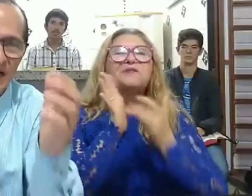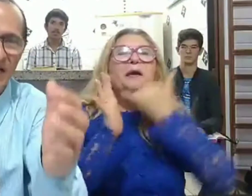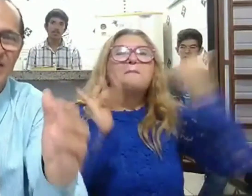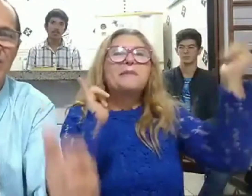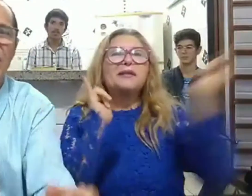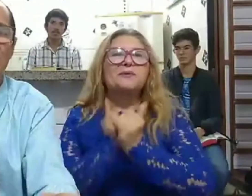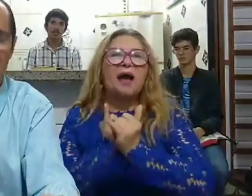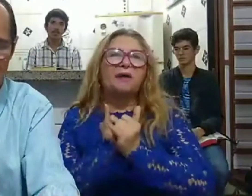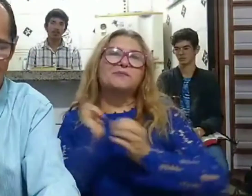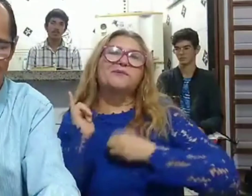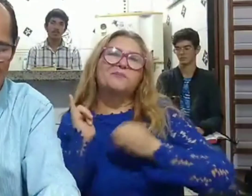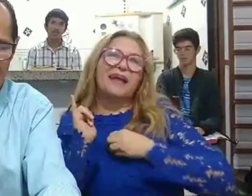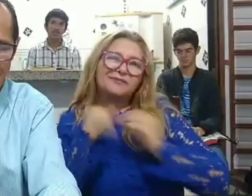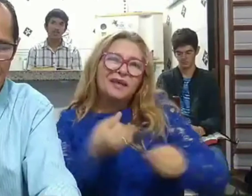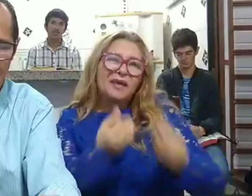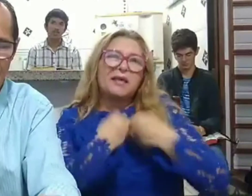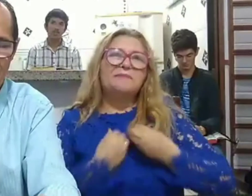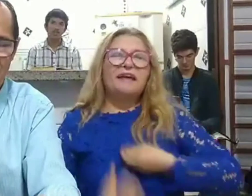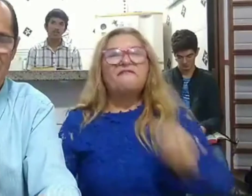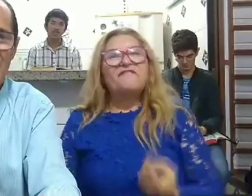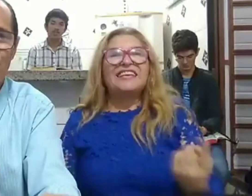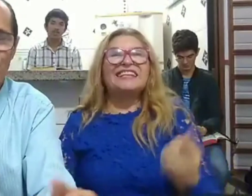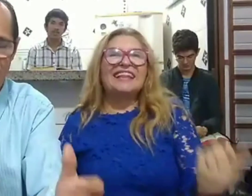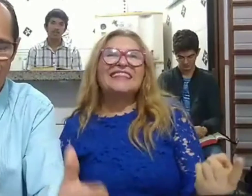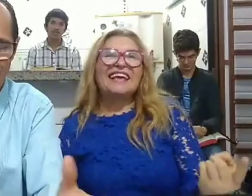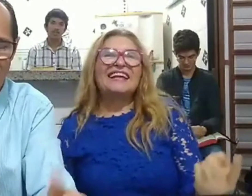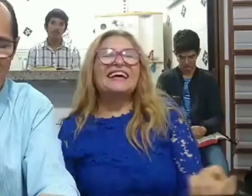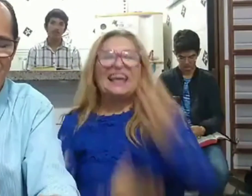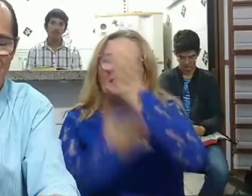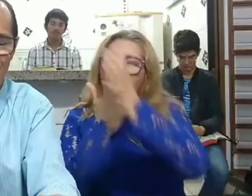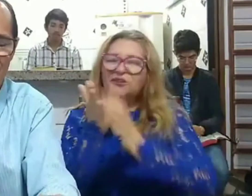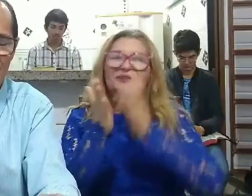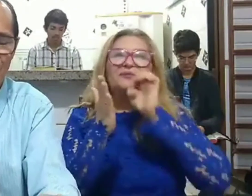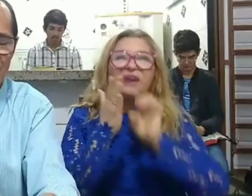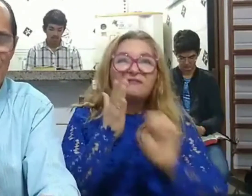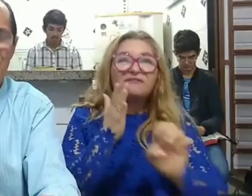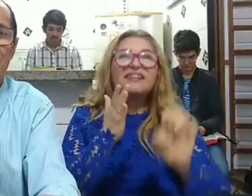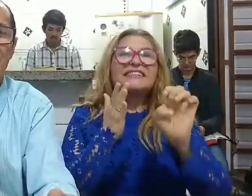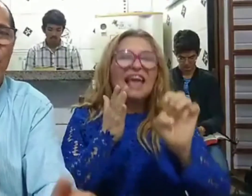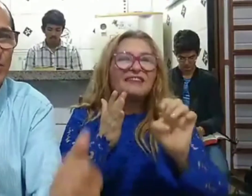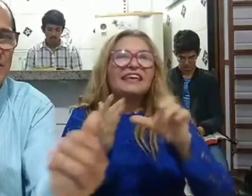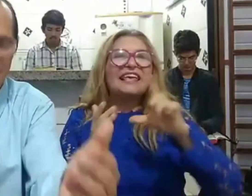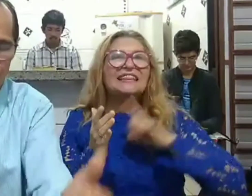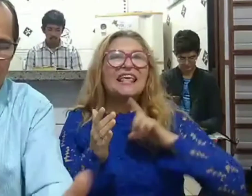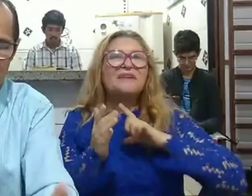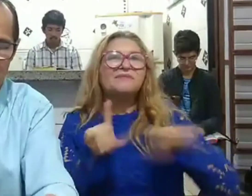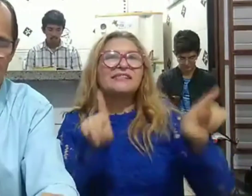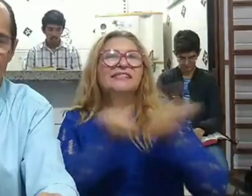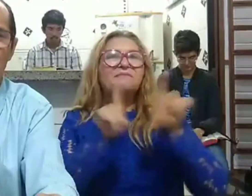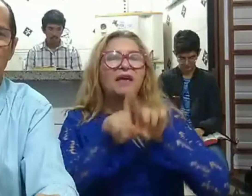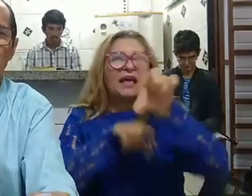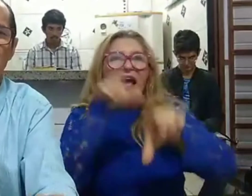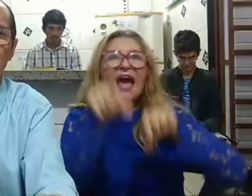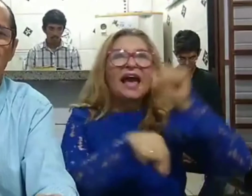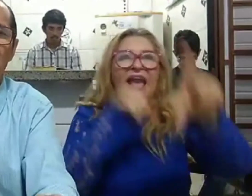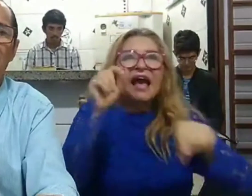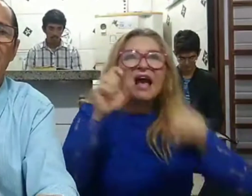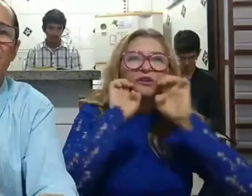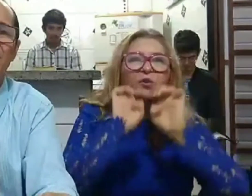para garantir a nossa vida eterna. Mas além do conteúdo do evangelho, nós temos também a comissão do evangelho.